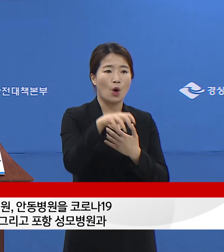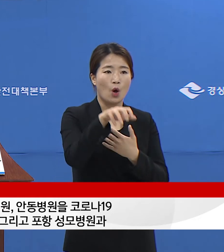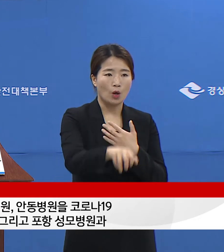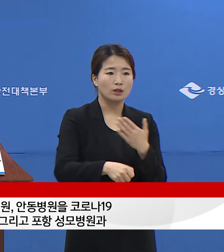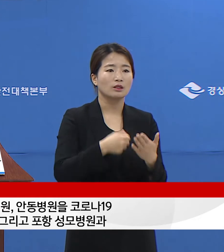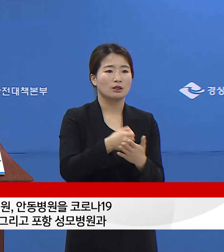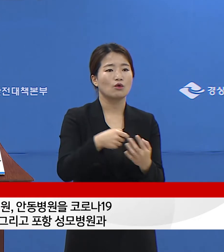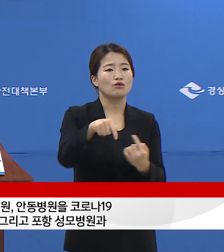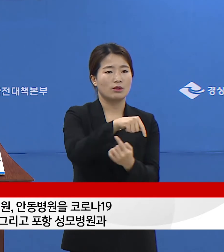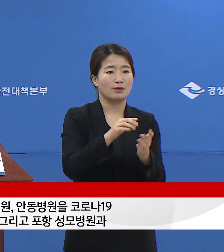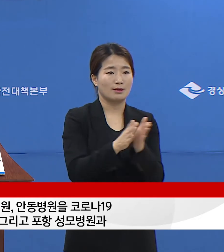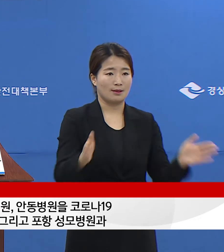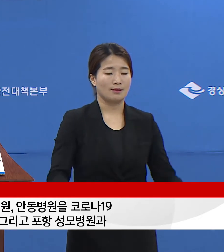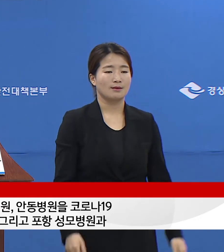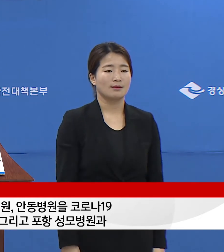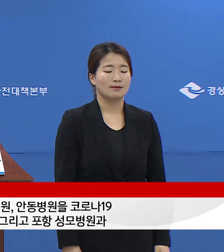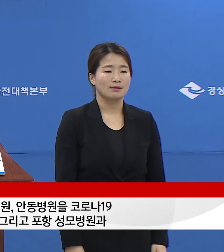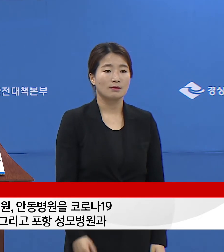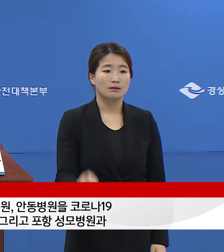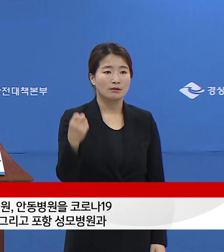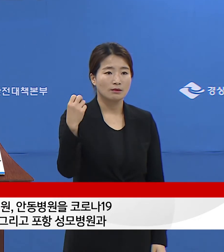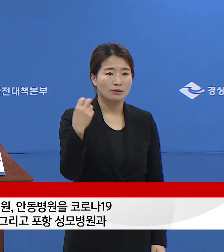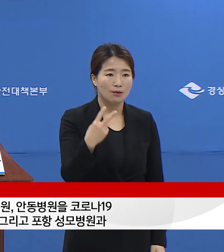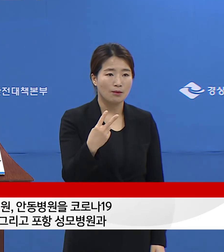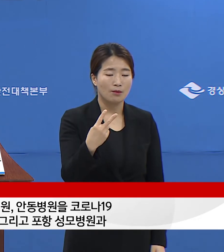중증응급진료센터로 운영을 합니다. 그리고